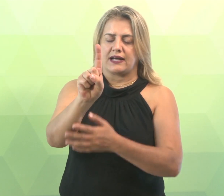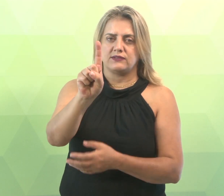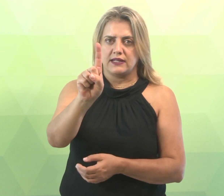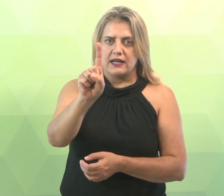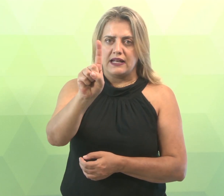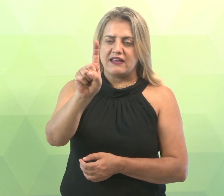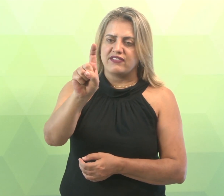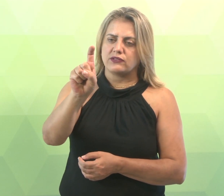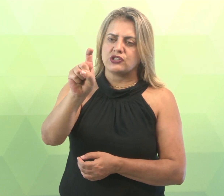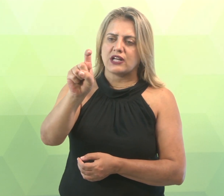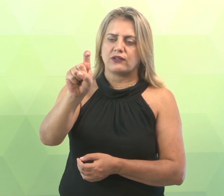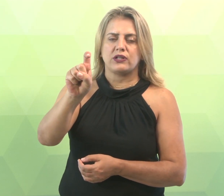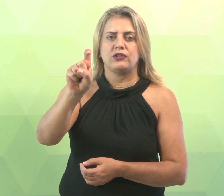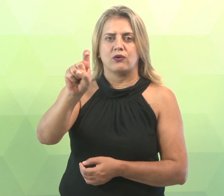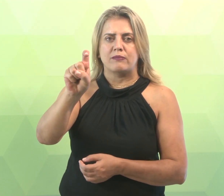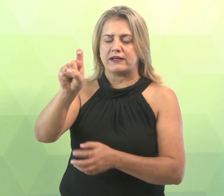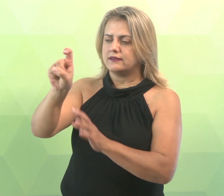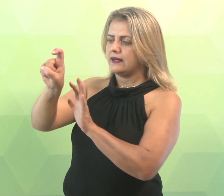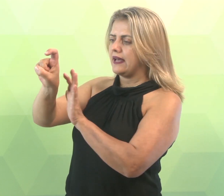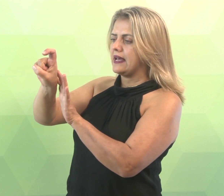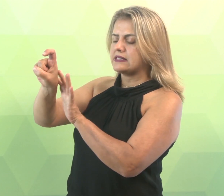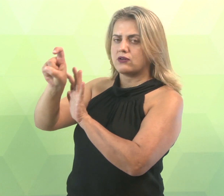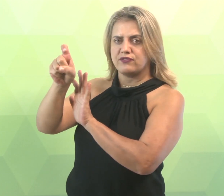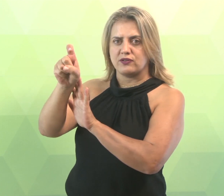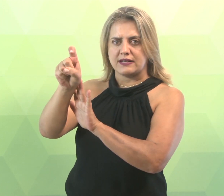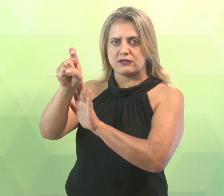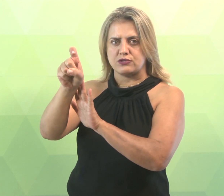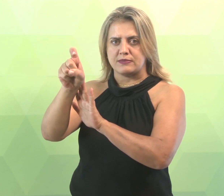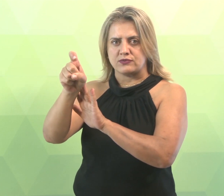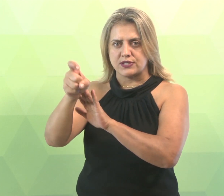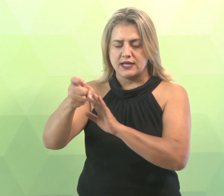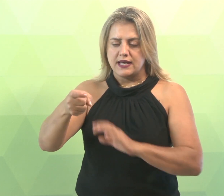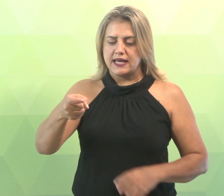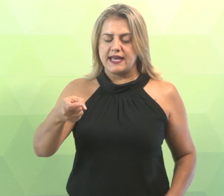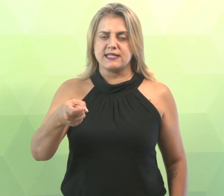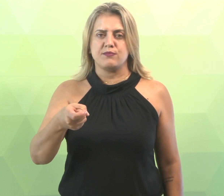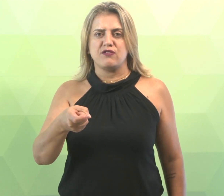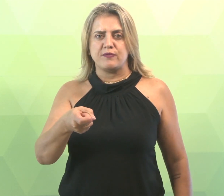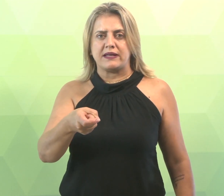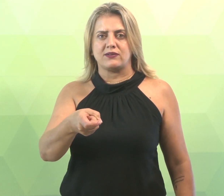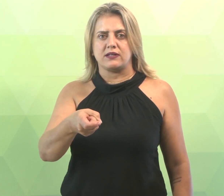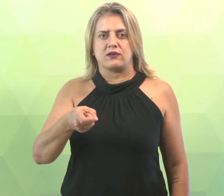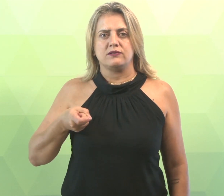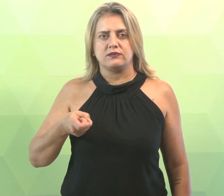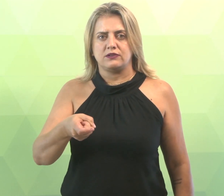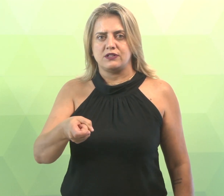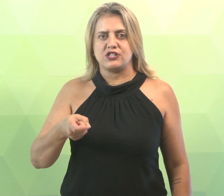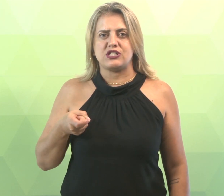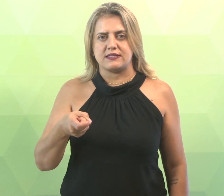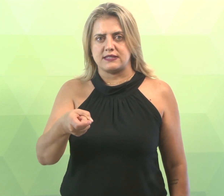abaixados, levanta o indicador e dobra. É essa configuração de mãos. Esse movimento aqui, ó, X.